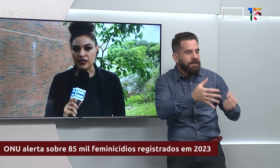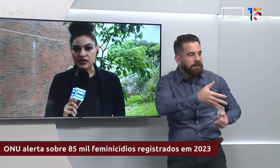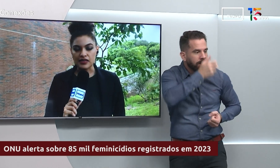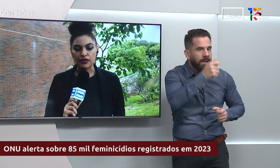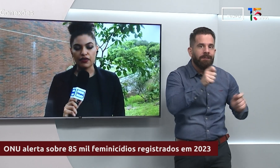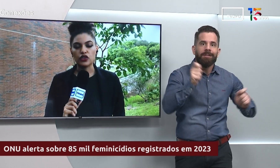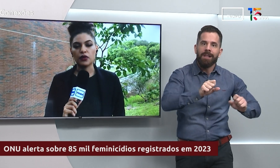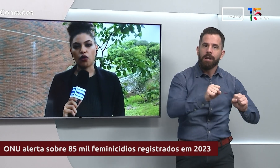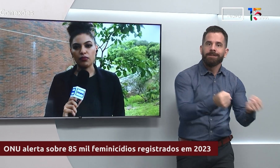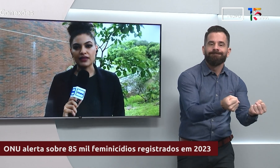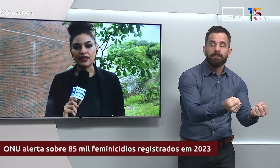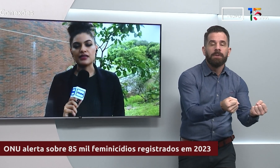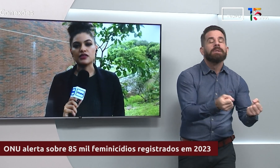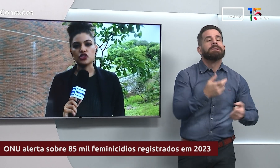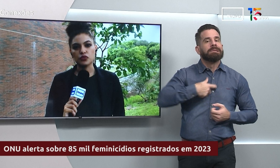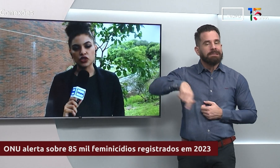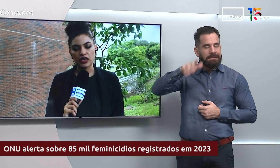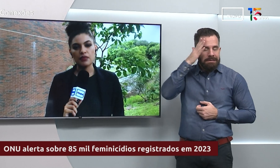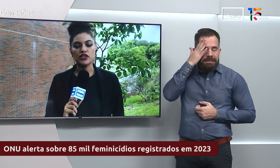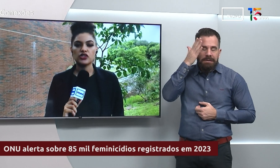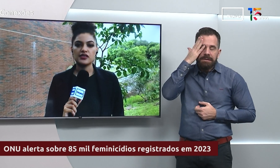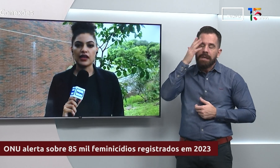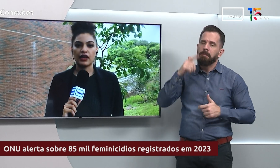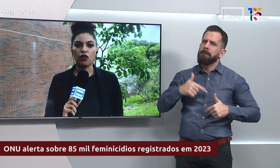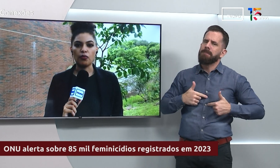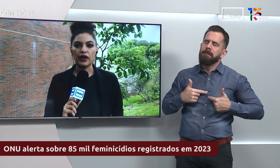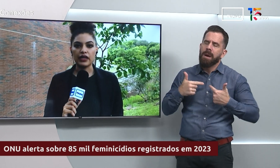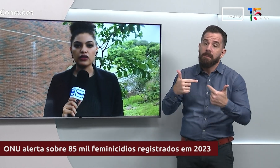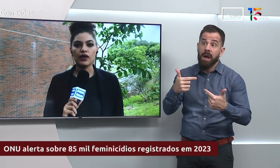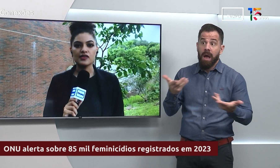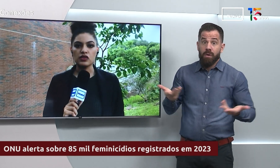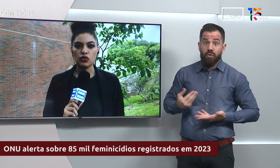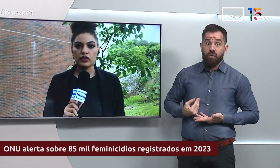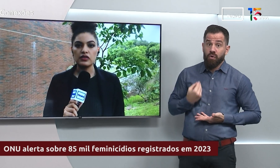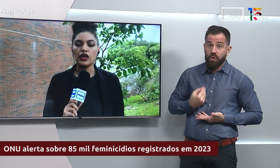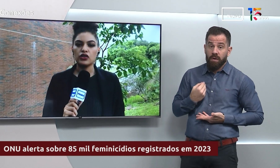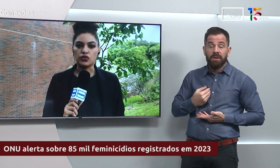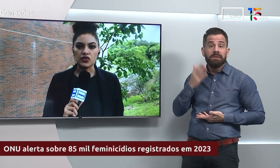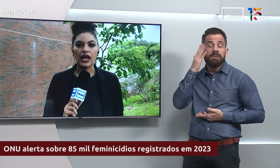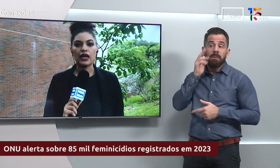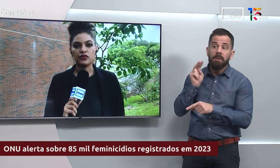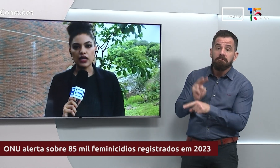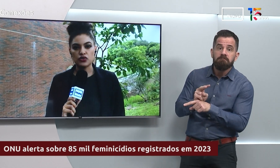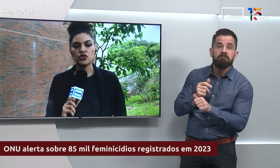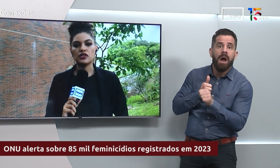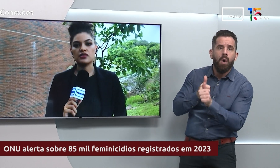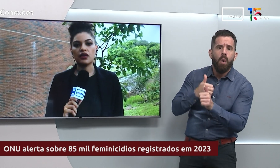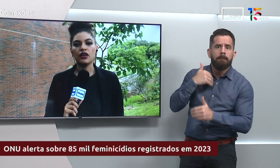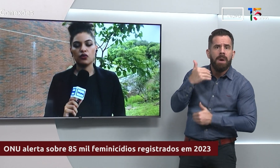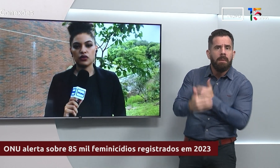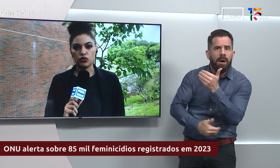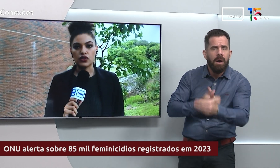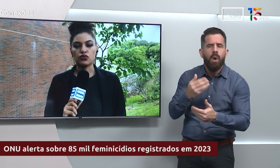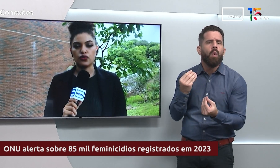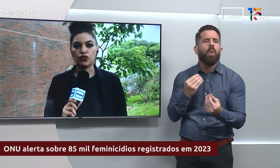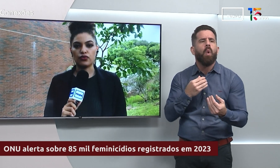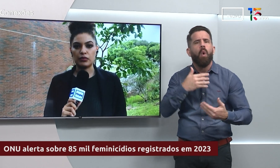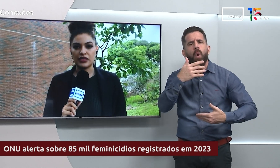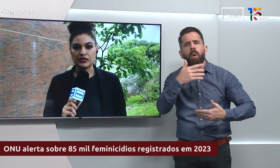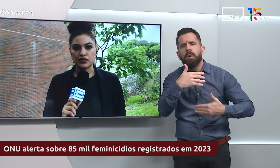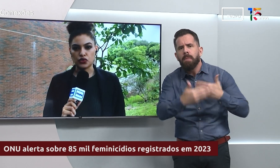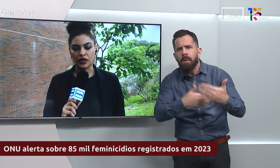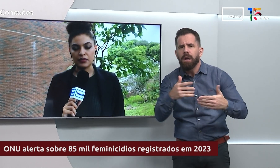ainda precisa ser feito para combater esse tipo de crime e a gente segue acompanhando as ações do Estado e da Justiça quando o assunto